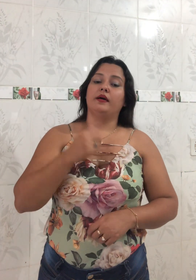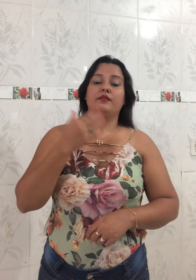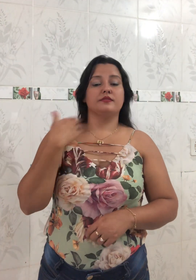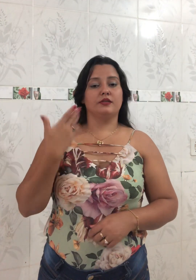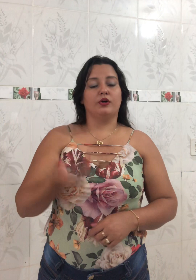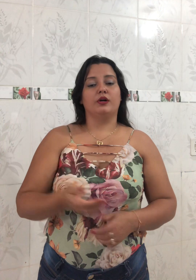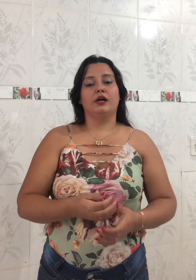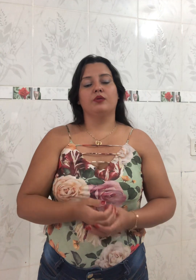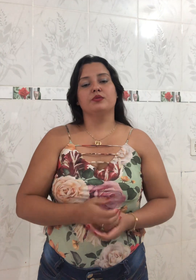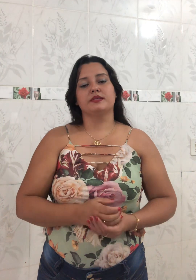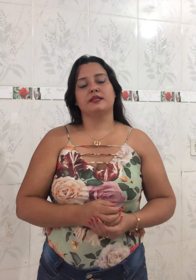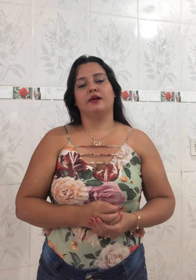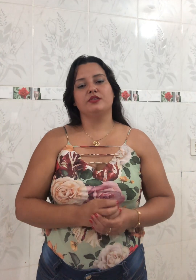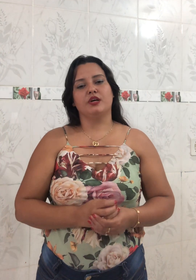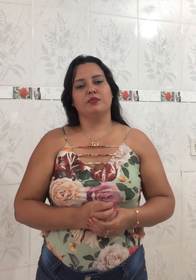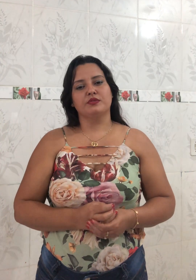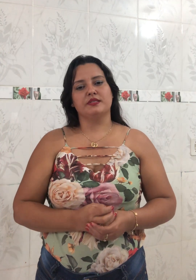se torna o sinal de almoçar.